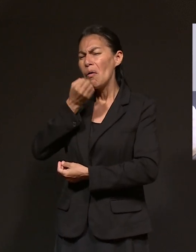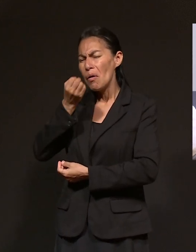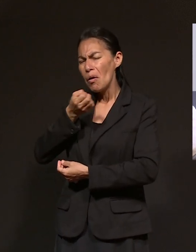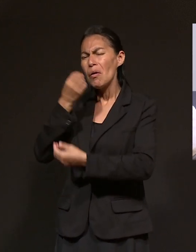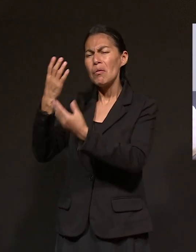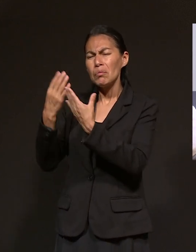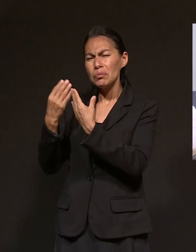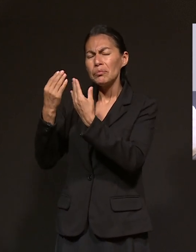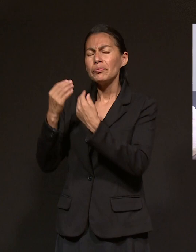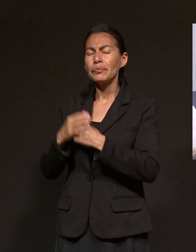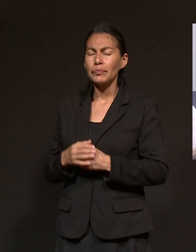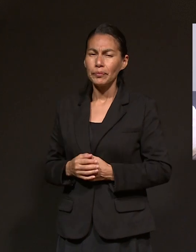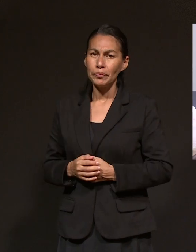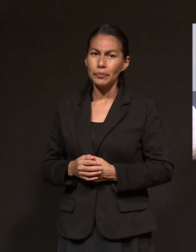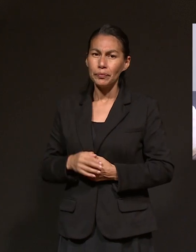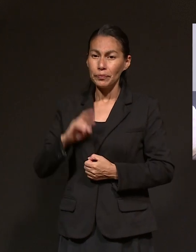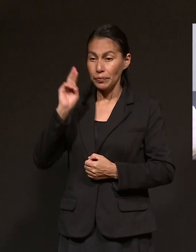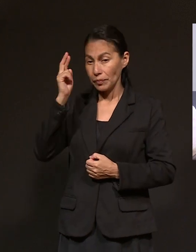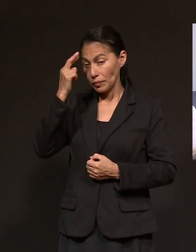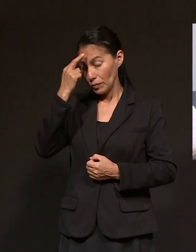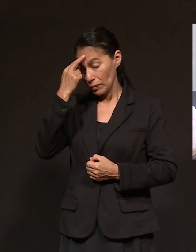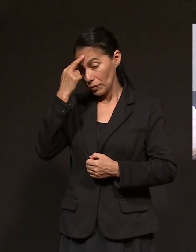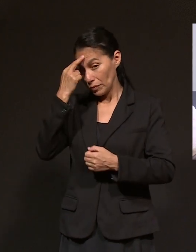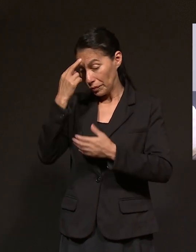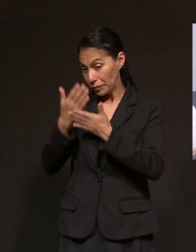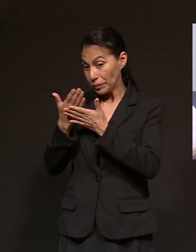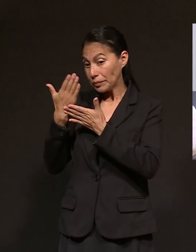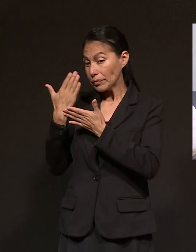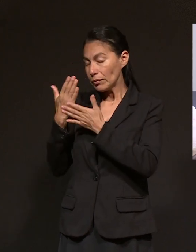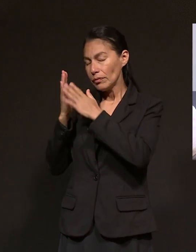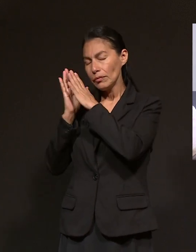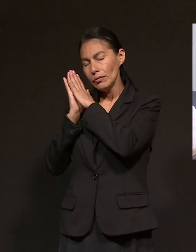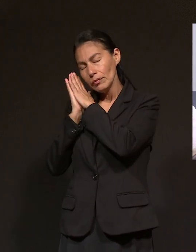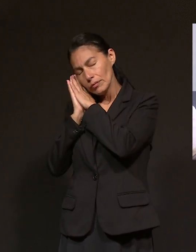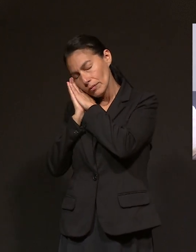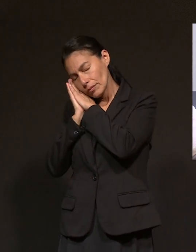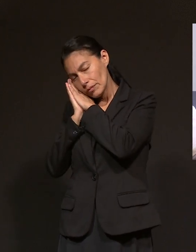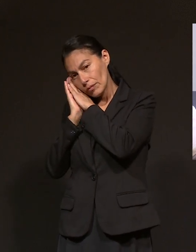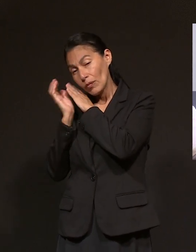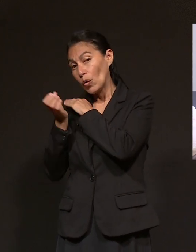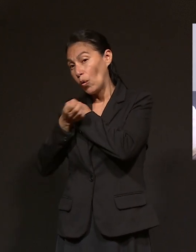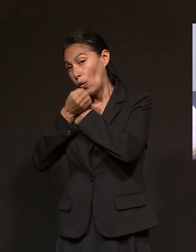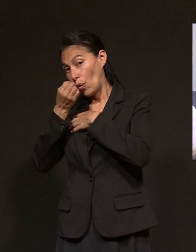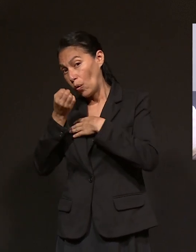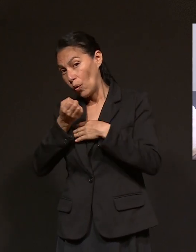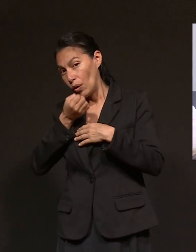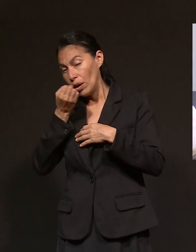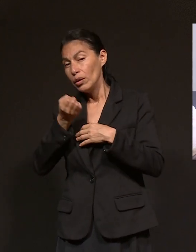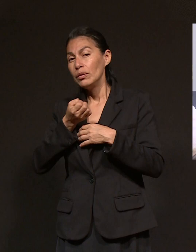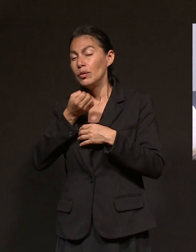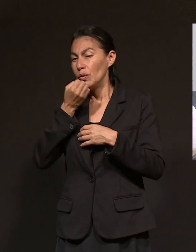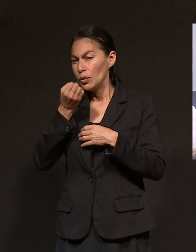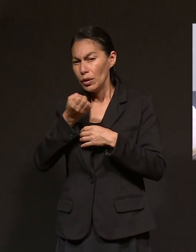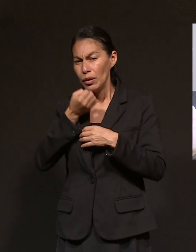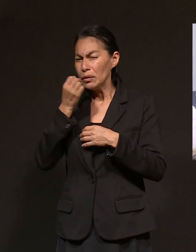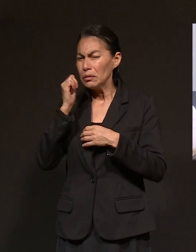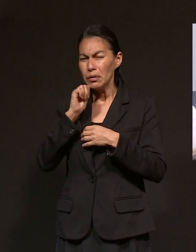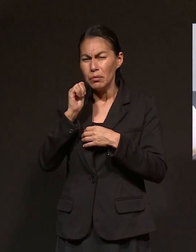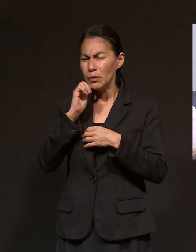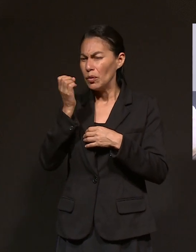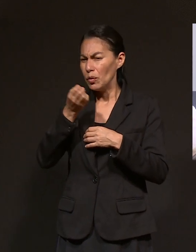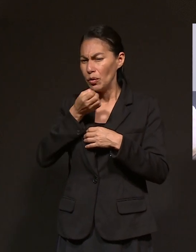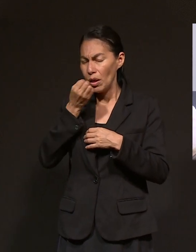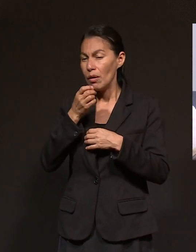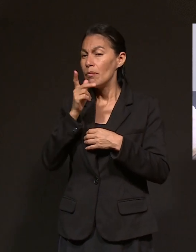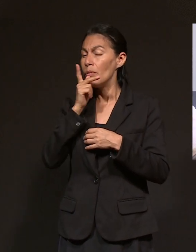la oración. Recuerdo mucho antes de dormir, orar, orar a Dios